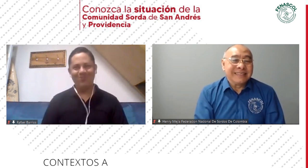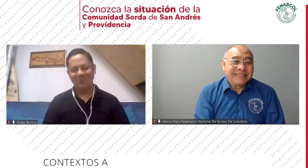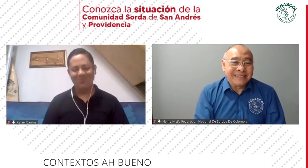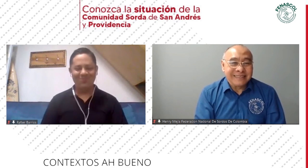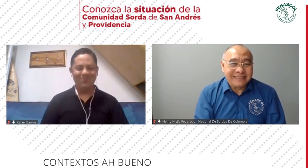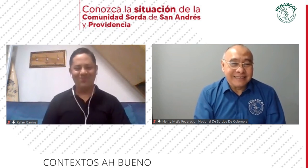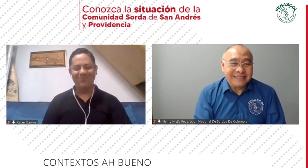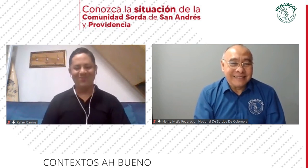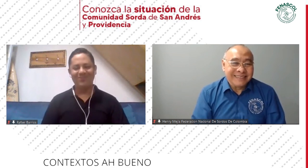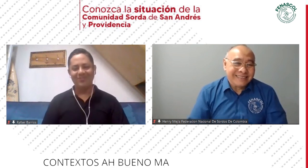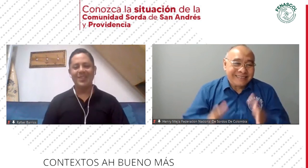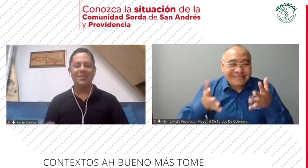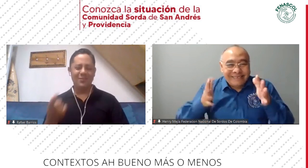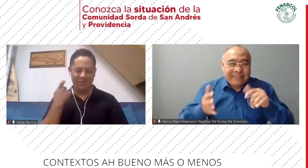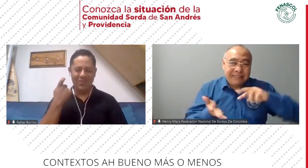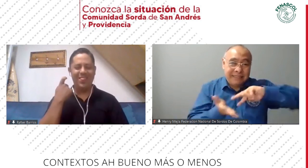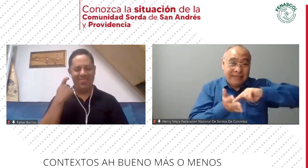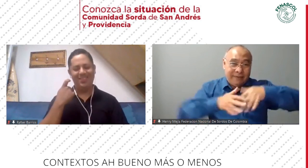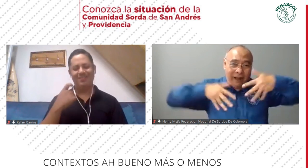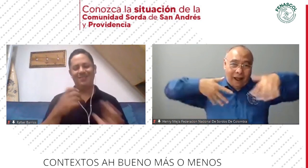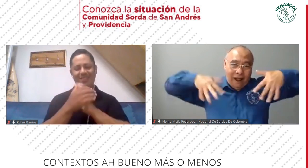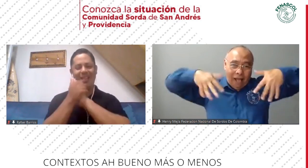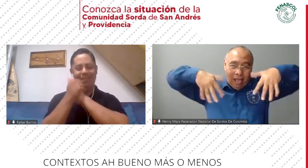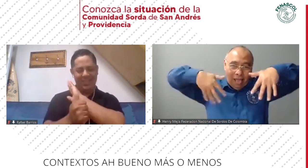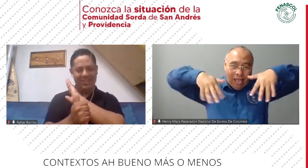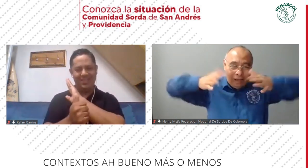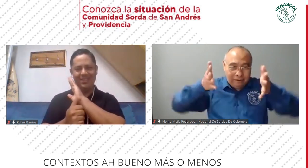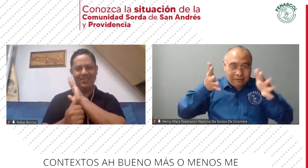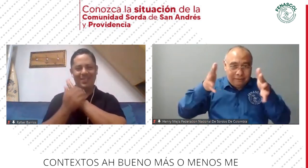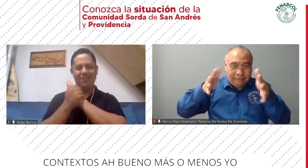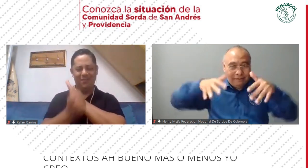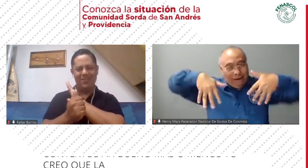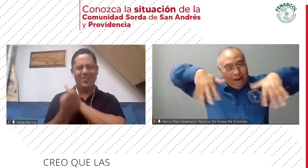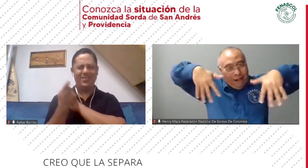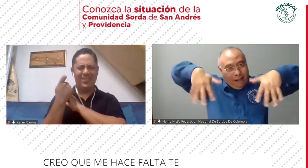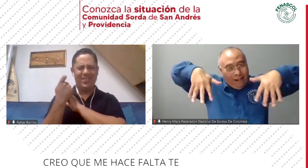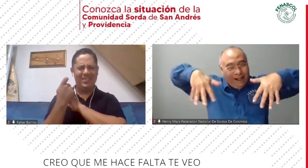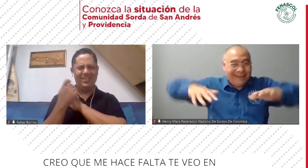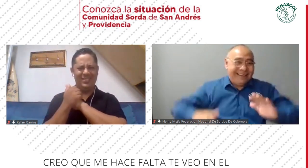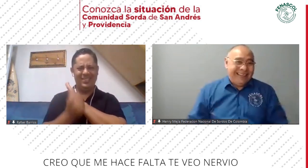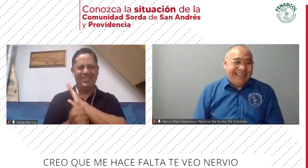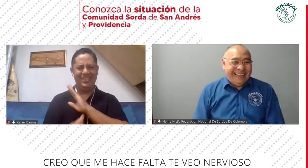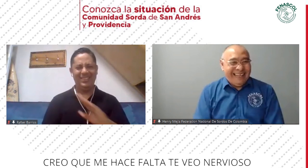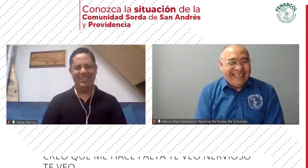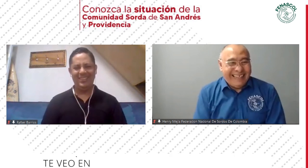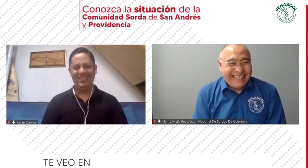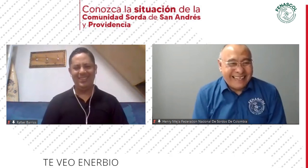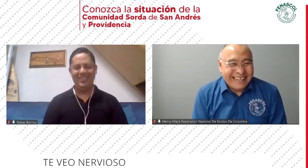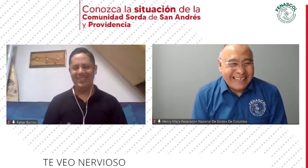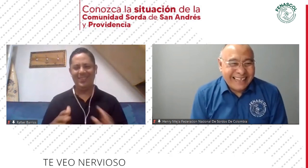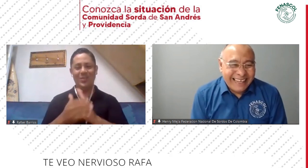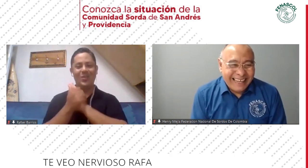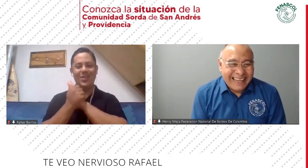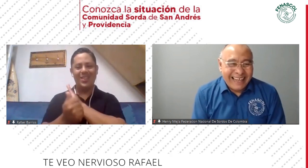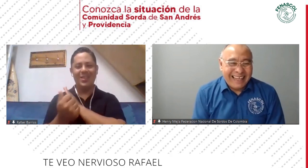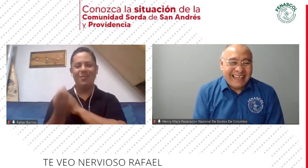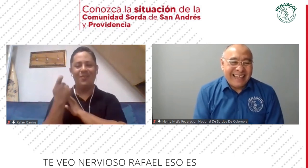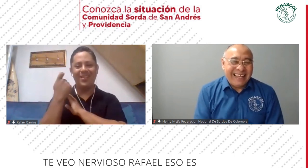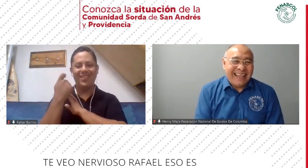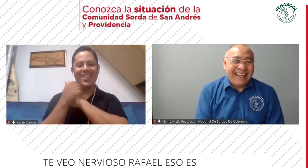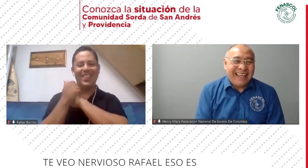bueno más o menos yo creo que me hace falta te veo nervioso te ve nervioso rafael